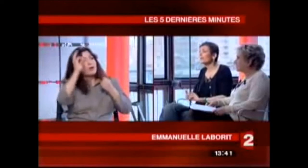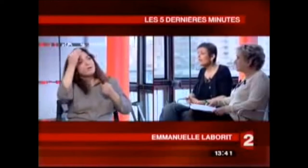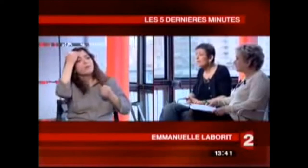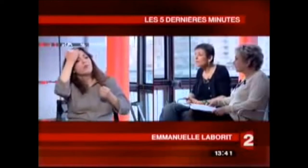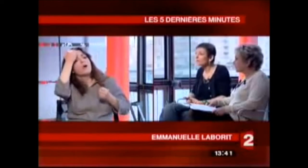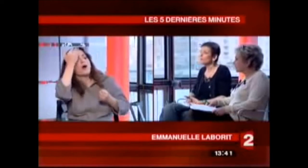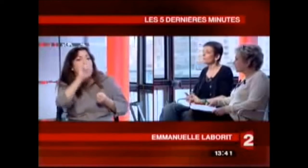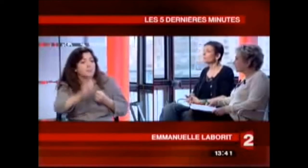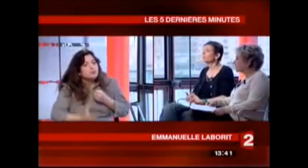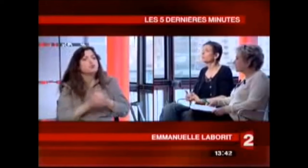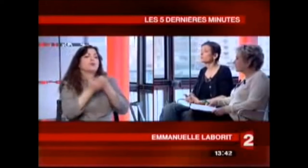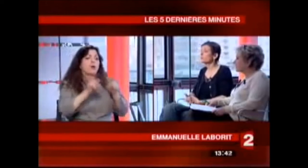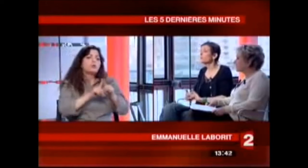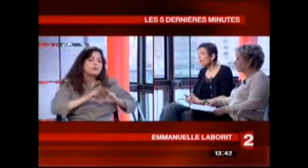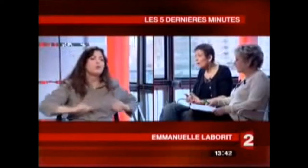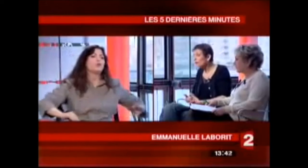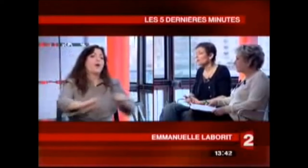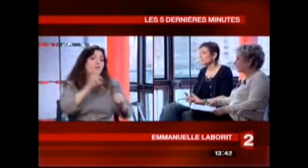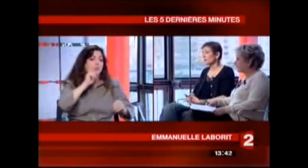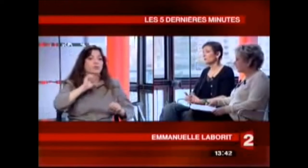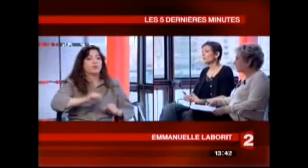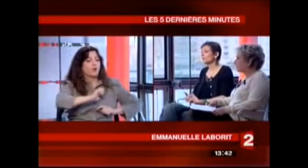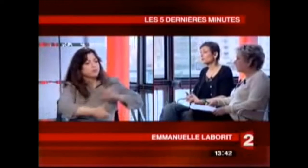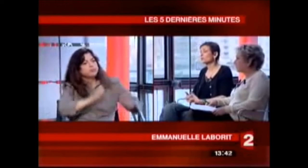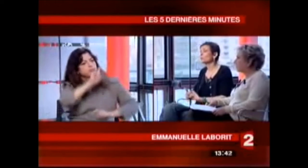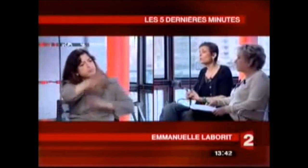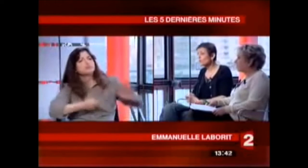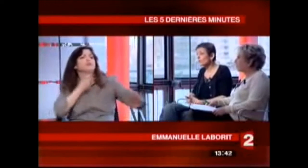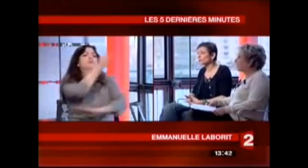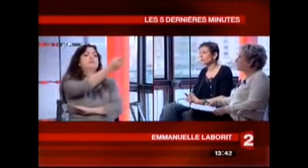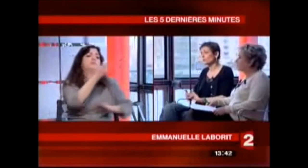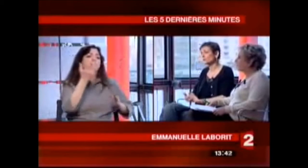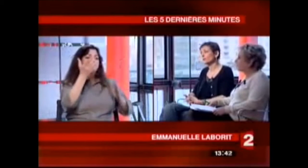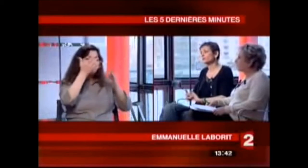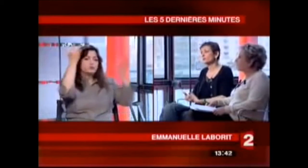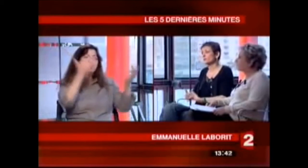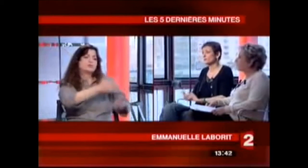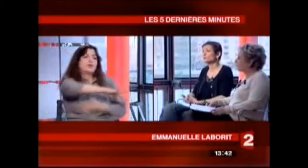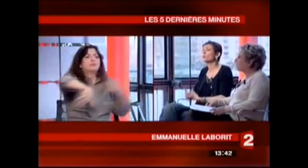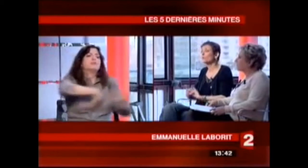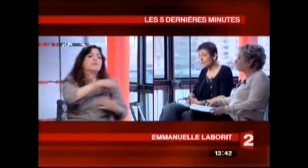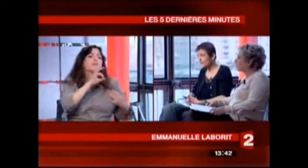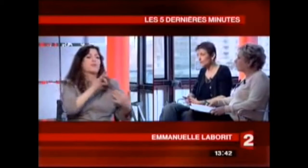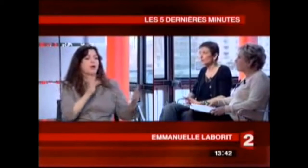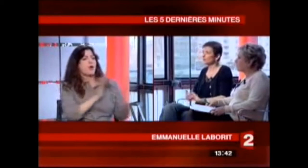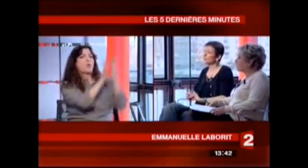réel, pas uniquement un soutien moral, mais vraiment il faut quelque chose de plus concret pour que nous puissions être une structure pérenne. C'est vraiment un